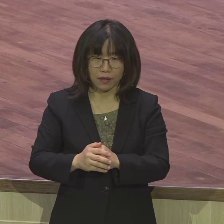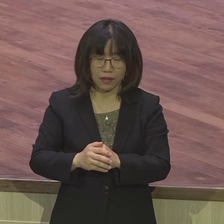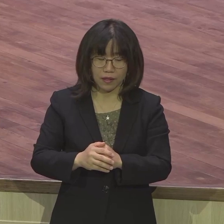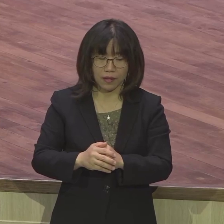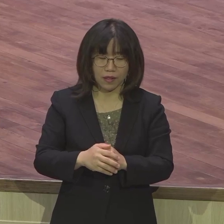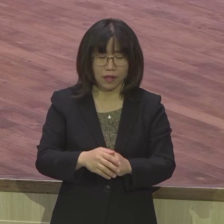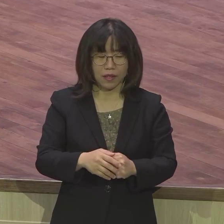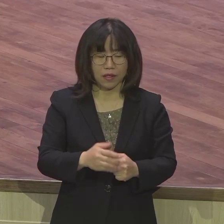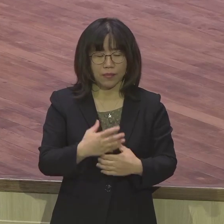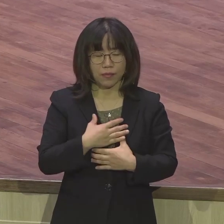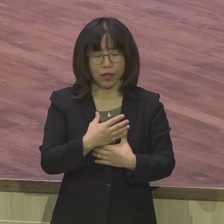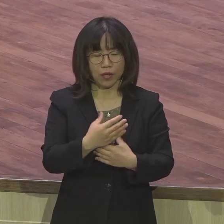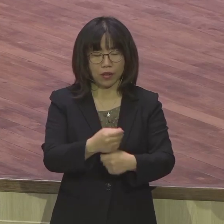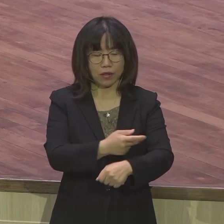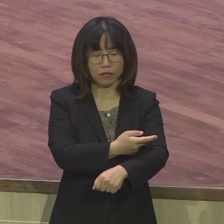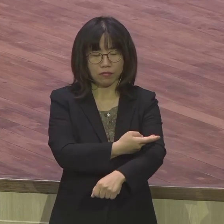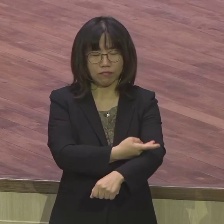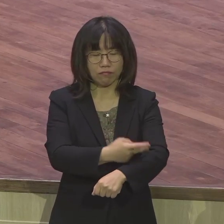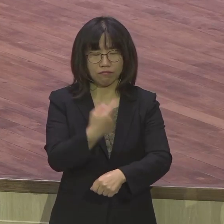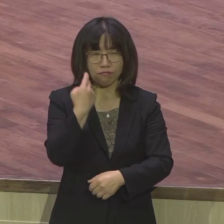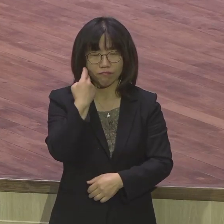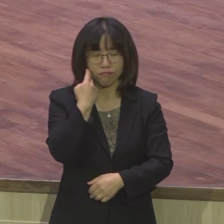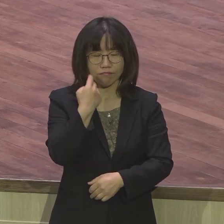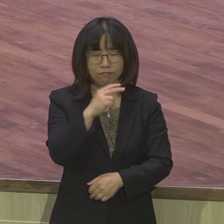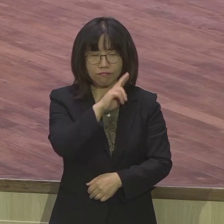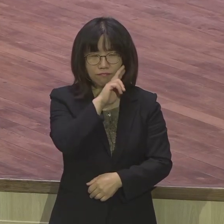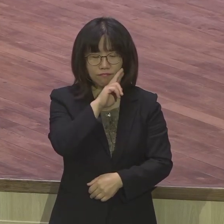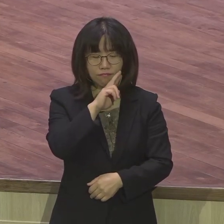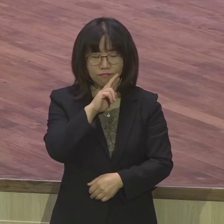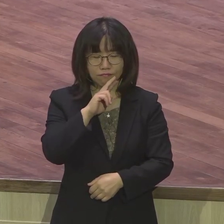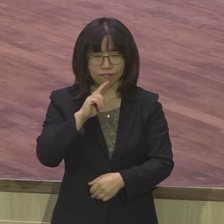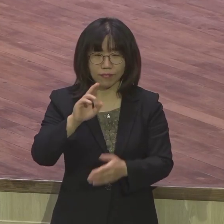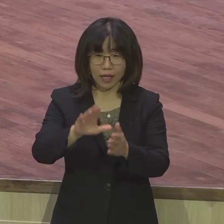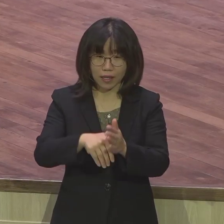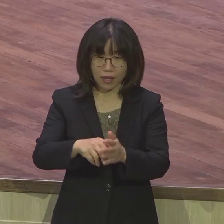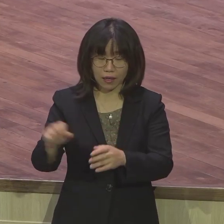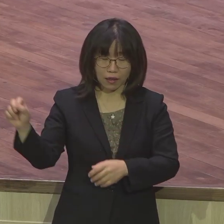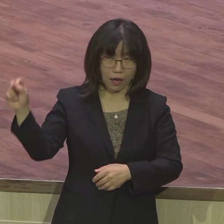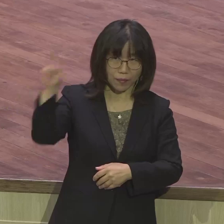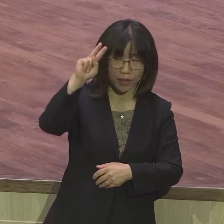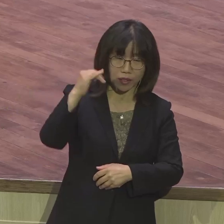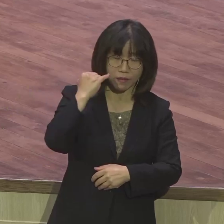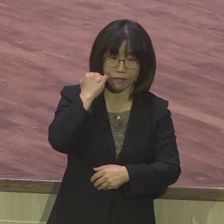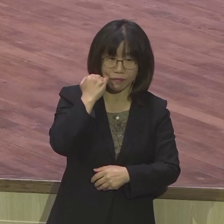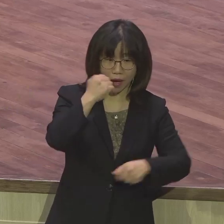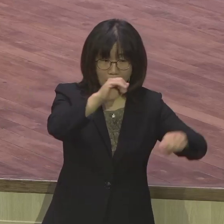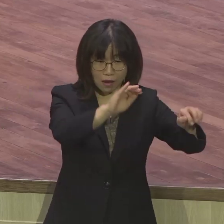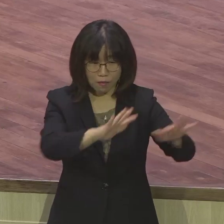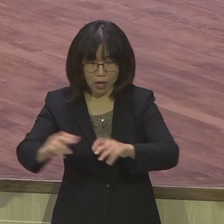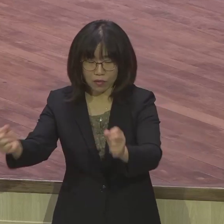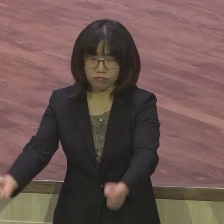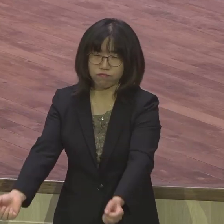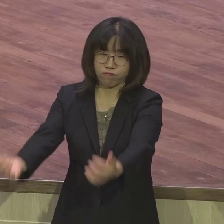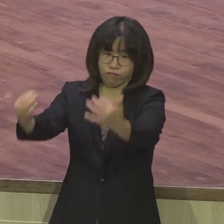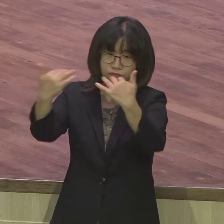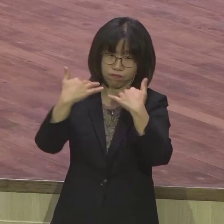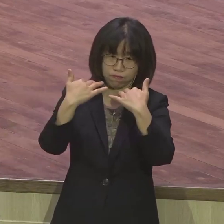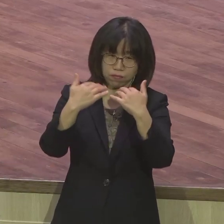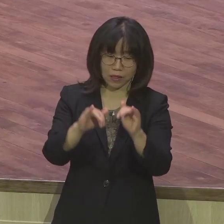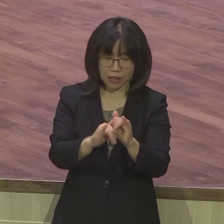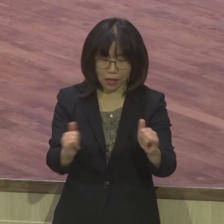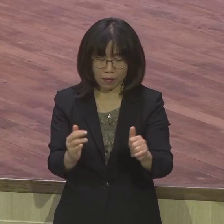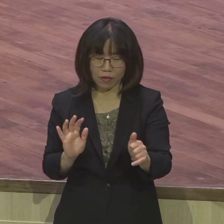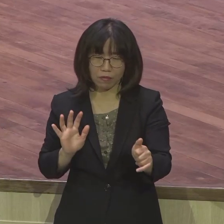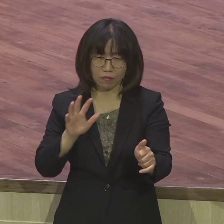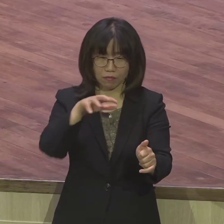보면 막 뛰어놀고 있는데 갑자기 막 파도가 막 치면서 막 그 사람들을